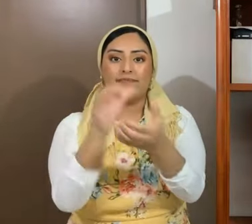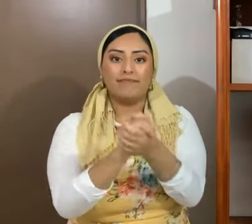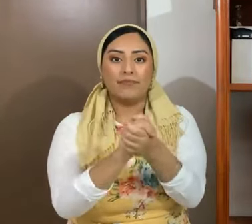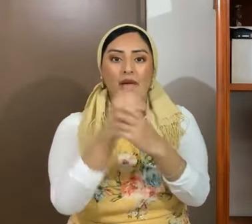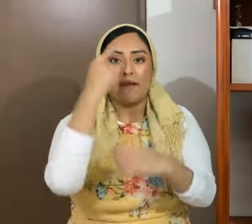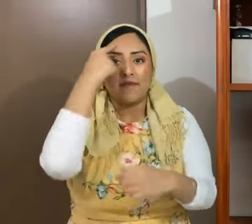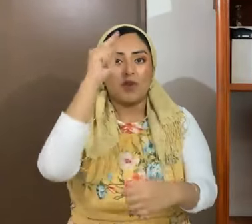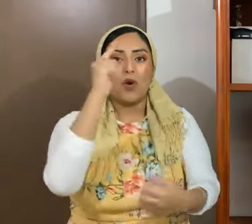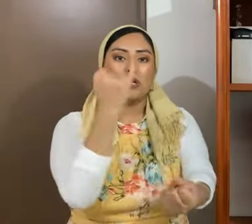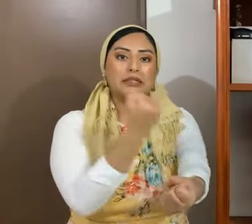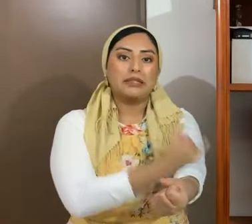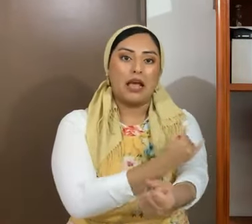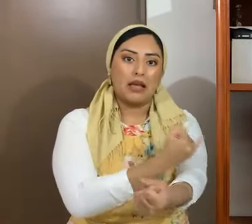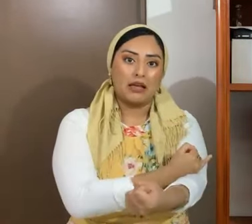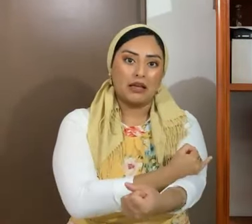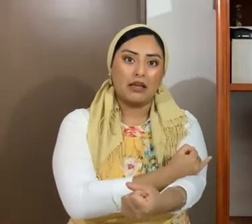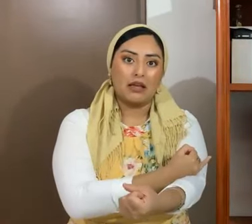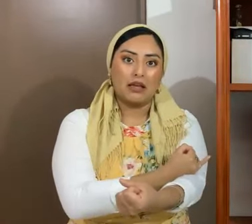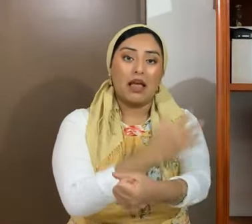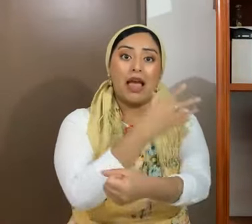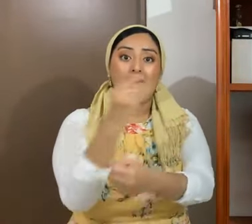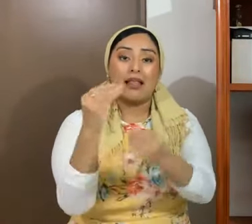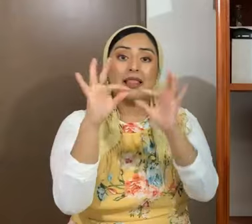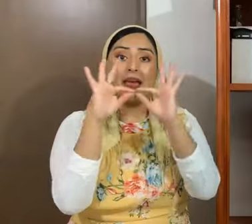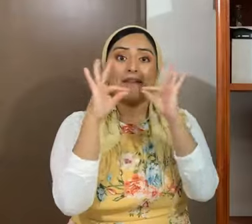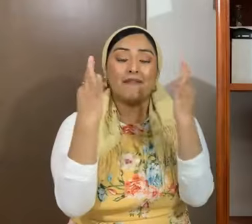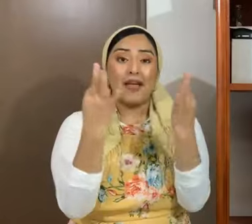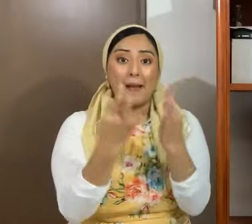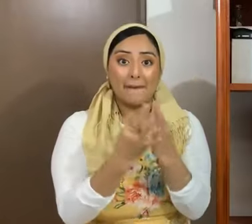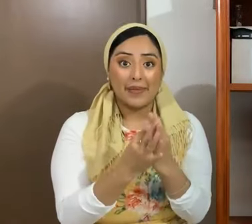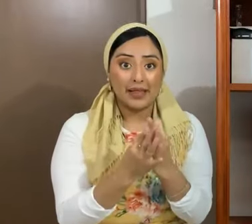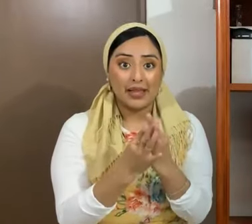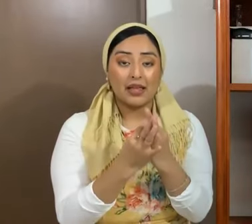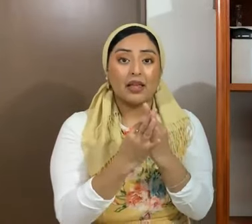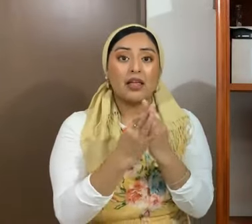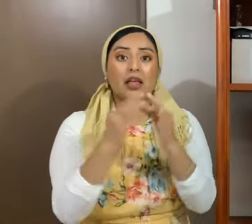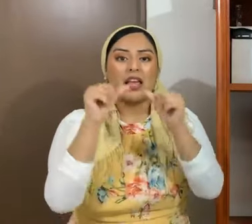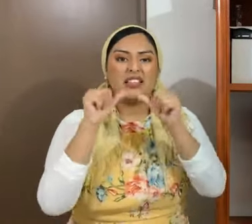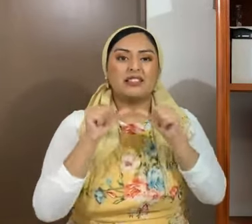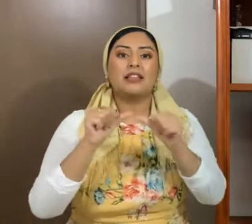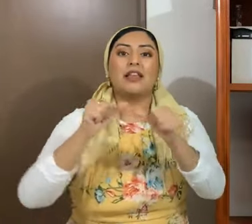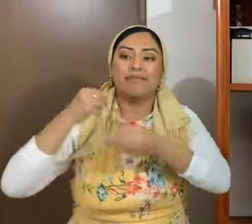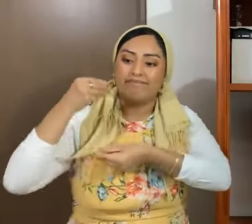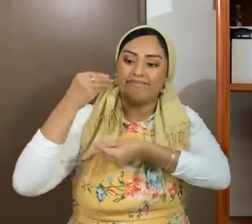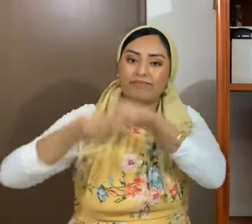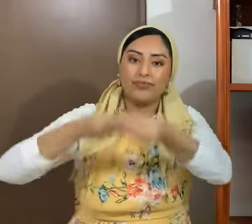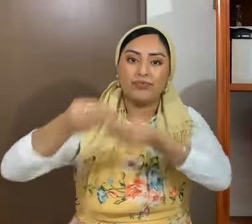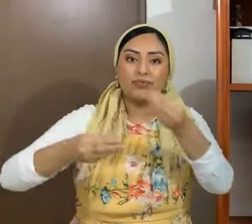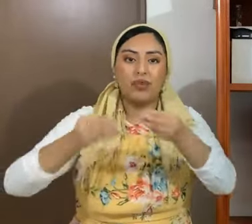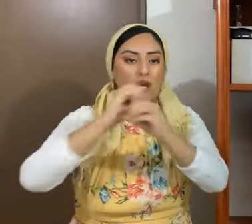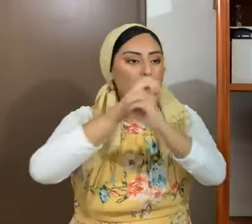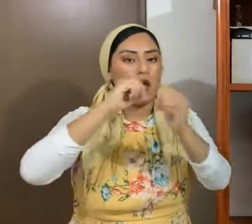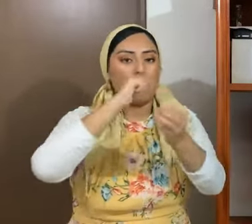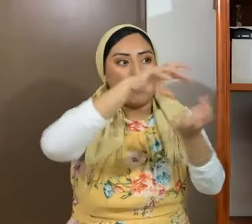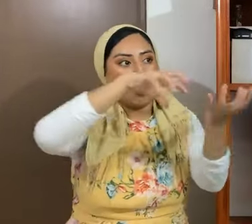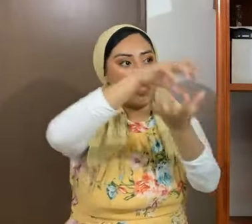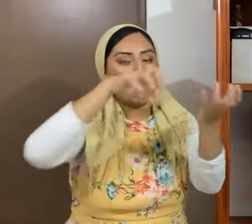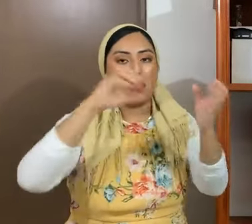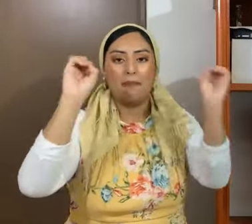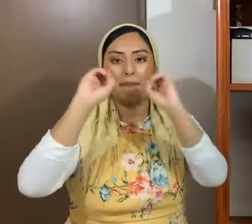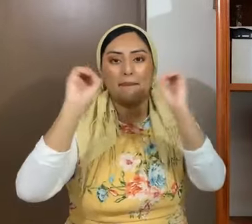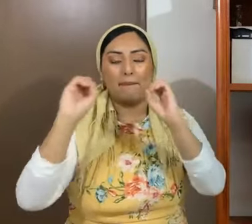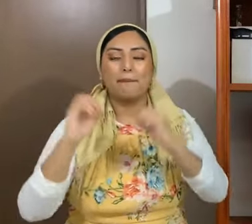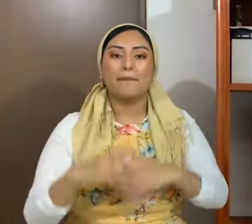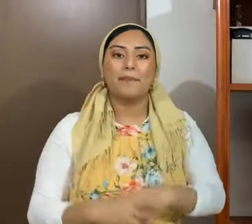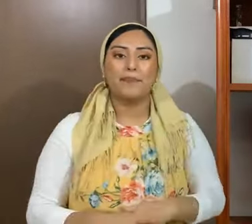esposas para Isaac, y que así la familia, la simiente Kadosh, siguiera sin mezclarse.